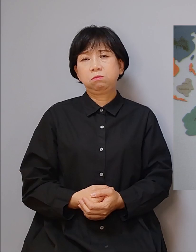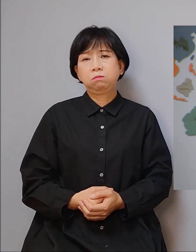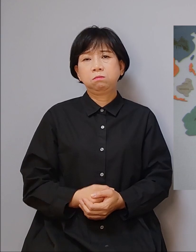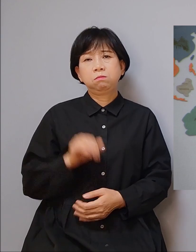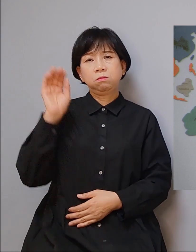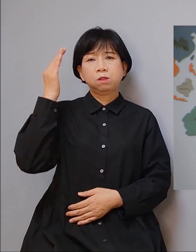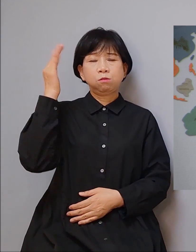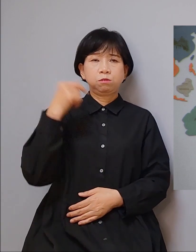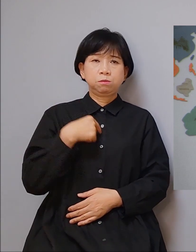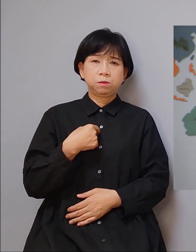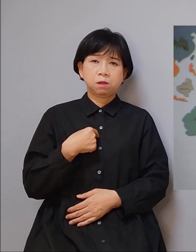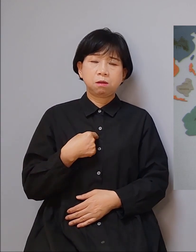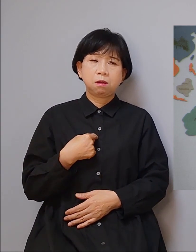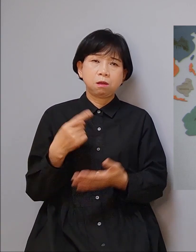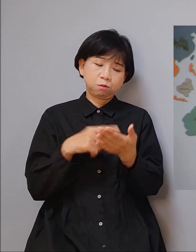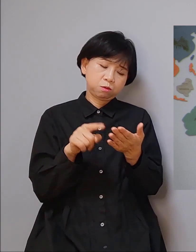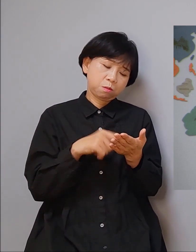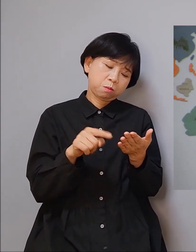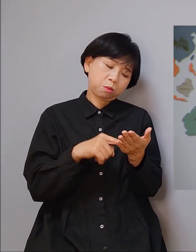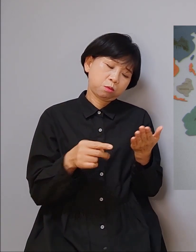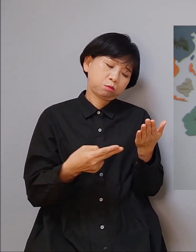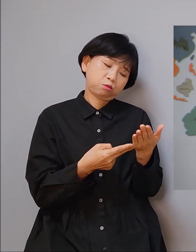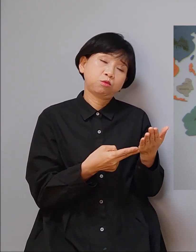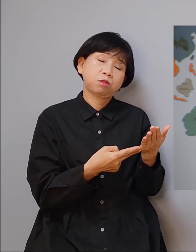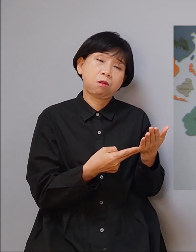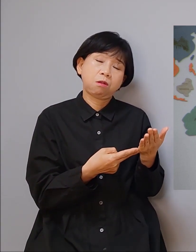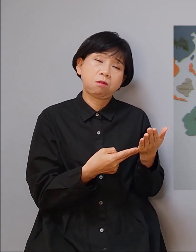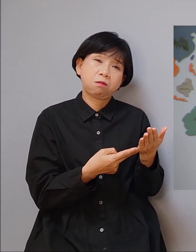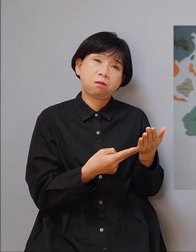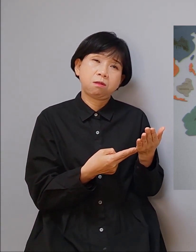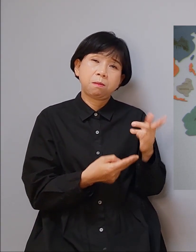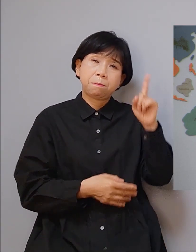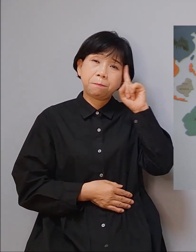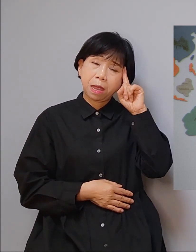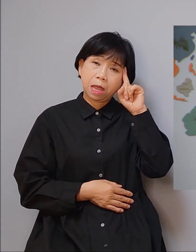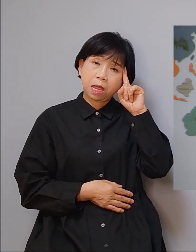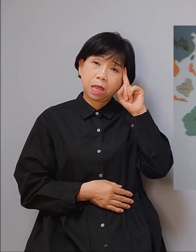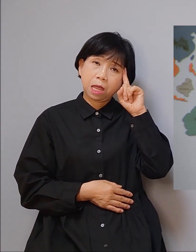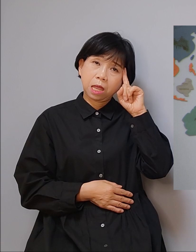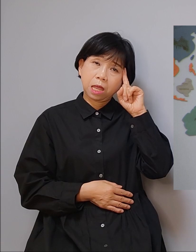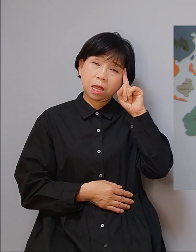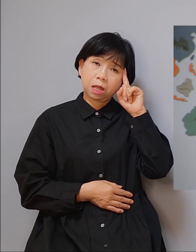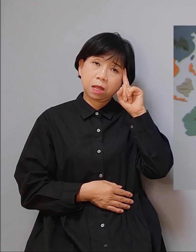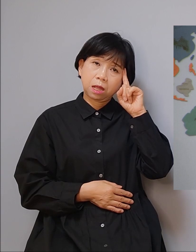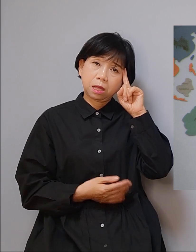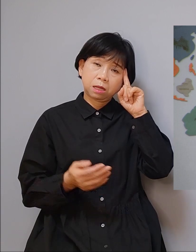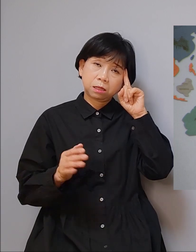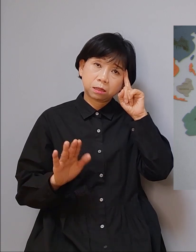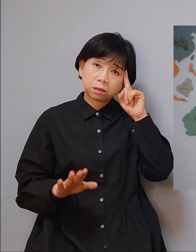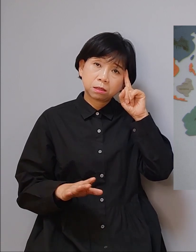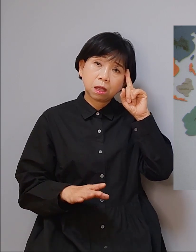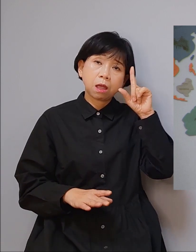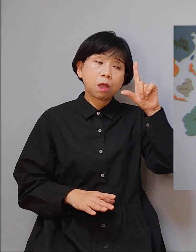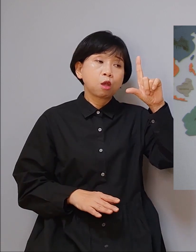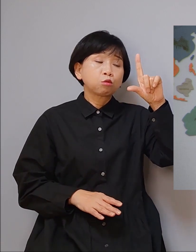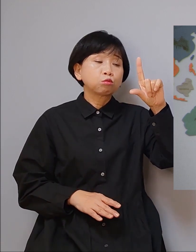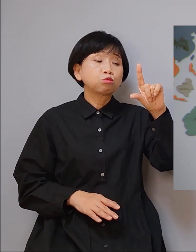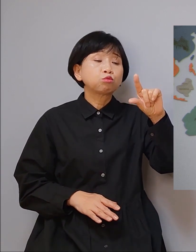제가 휴대폰 충전을 100% 해도 금방 그 눈금이